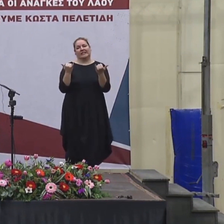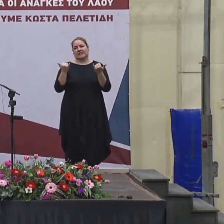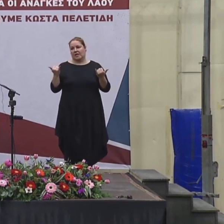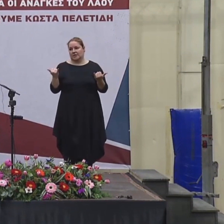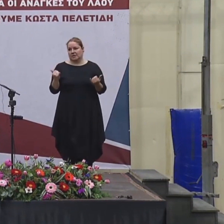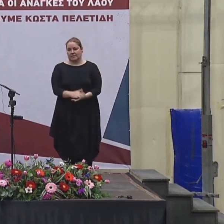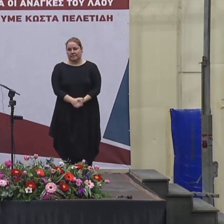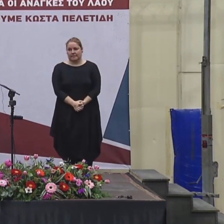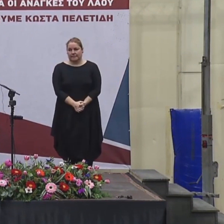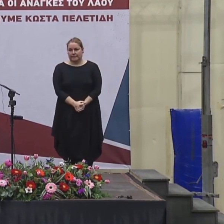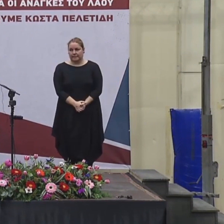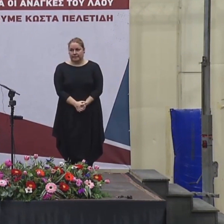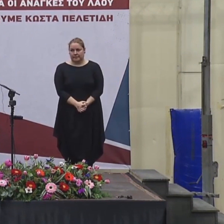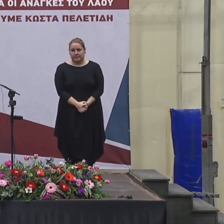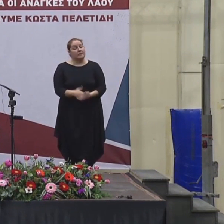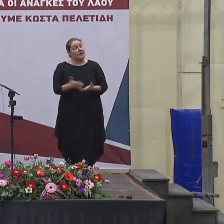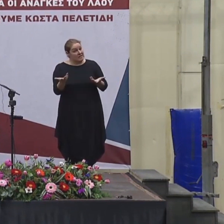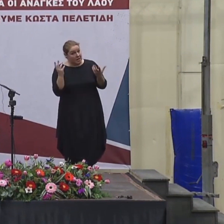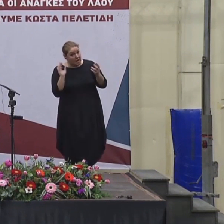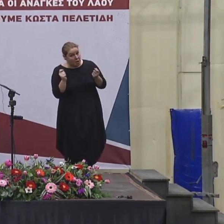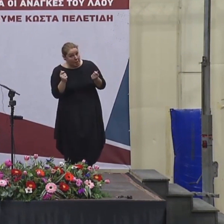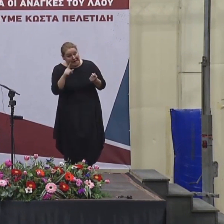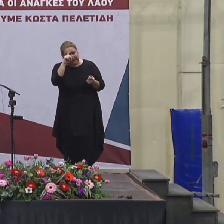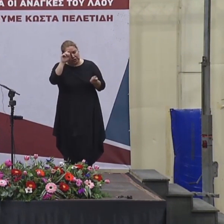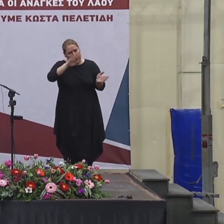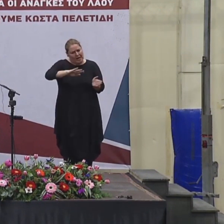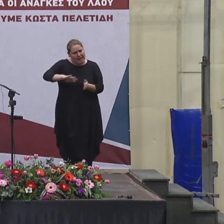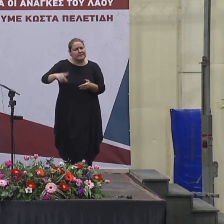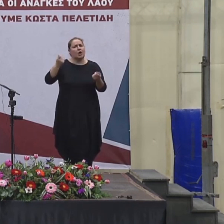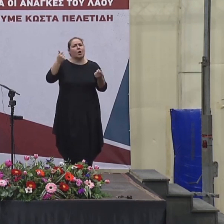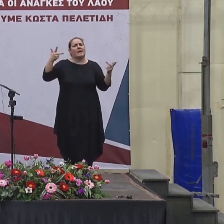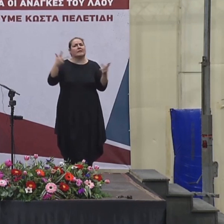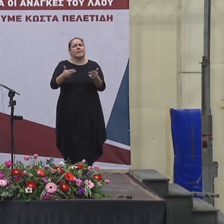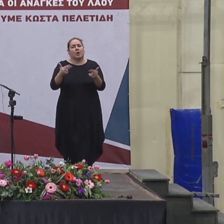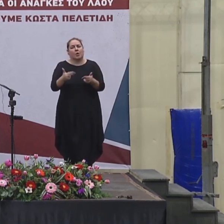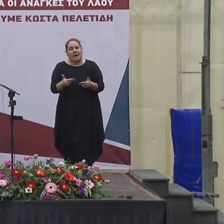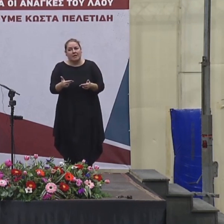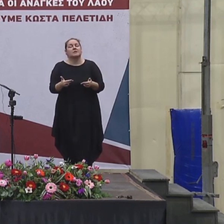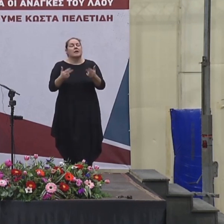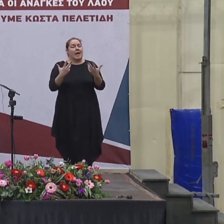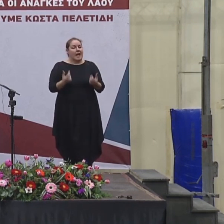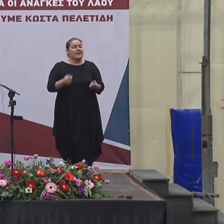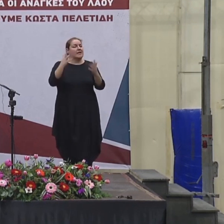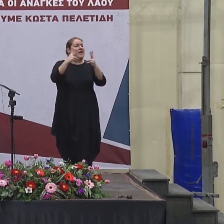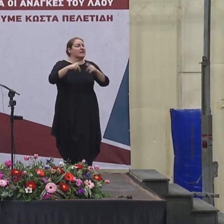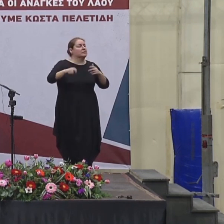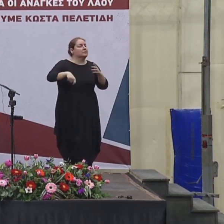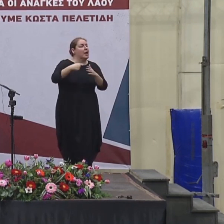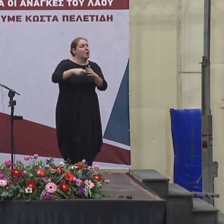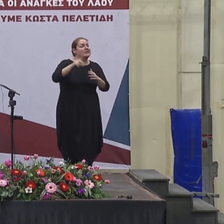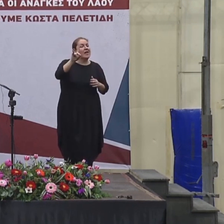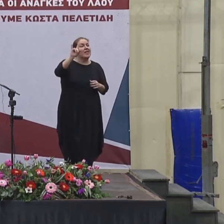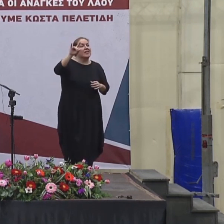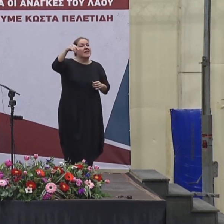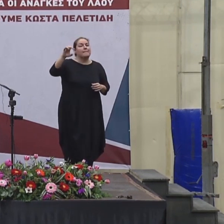διασκέδαση. Παρά τις οικονομικές δυσκολίες με τις κρατικές περικοπές, οι παραγωγές του ΔΥΠΕΘΕ ήταν παραστάσεις